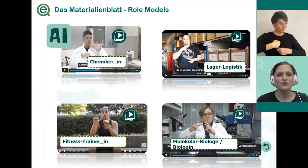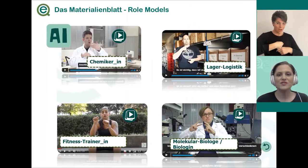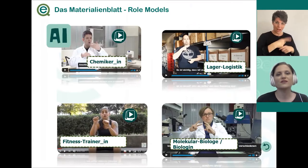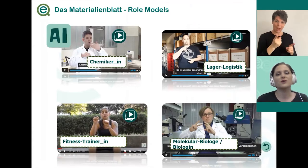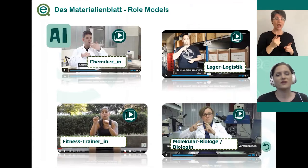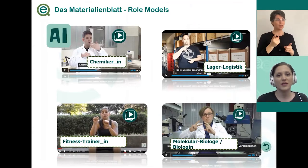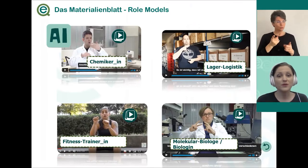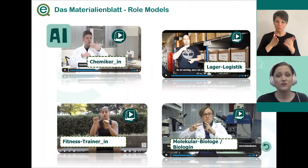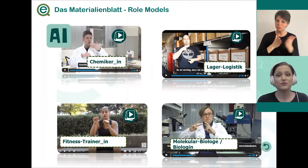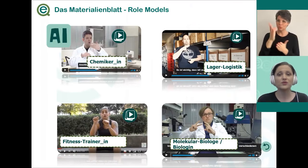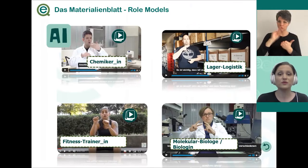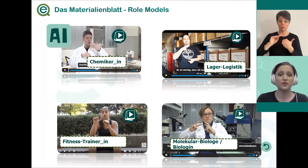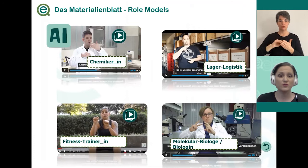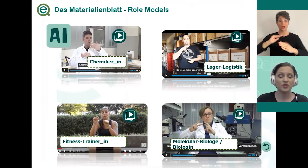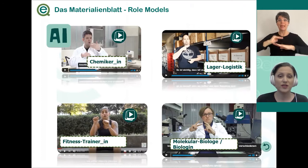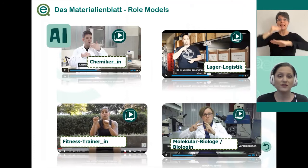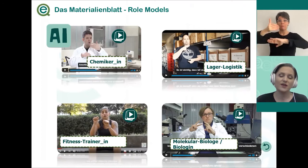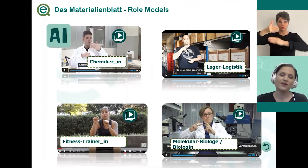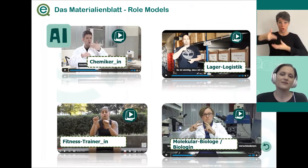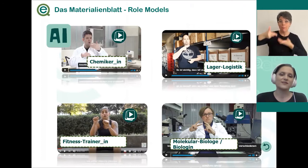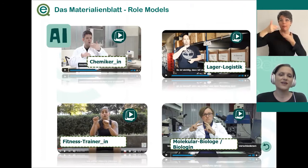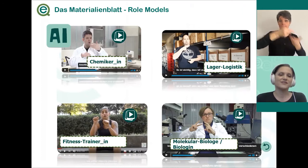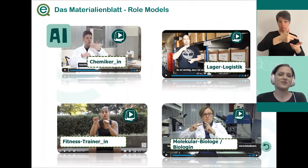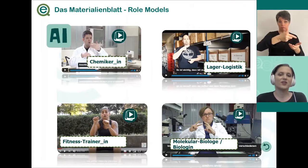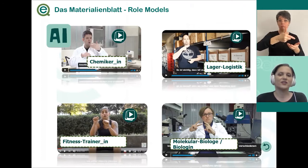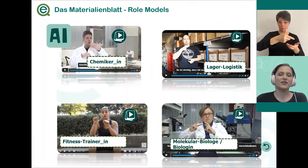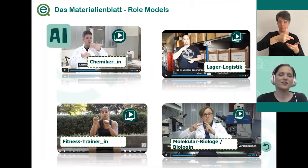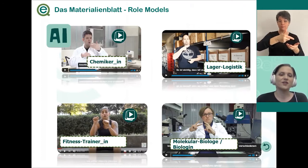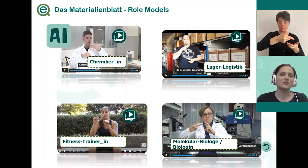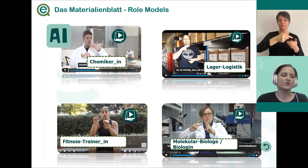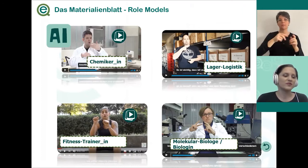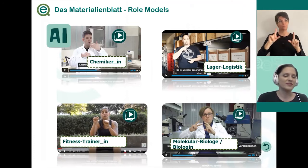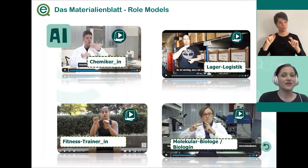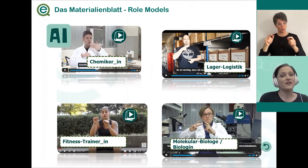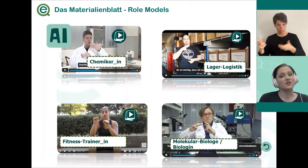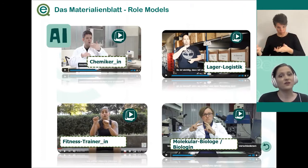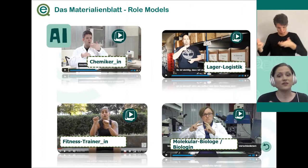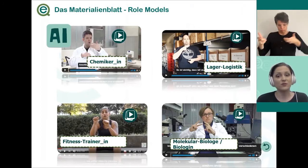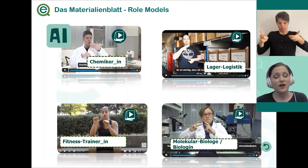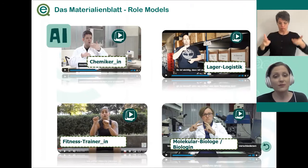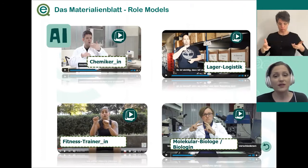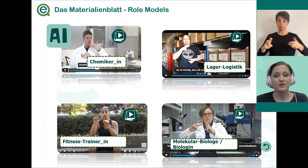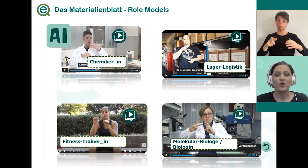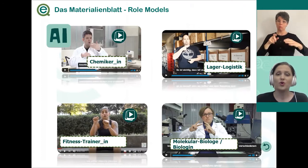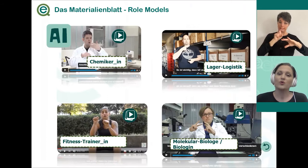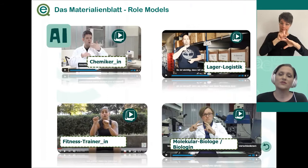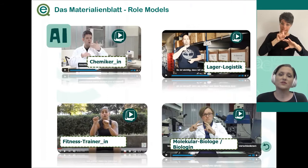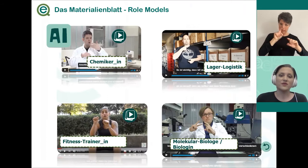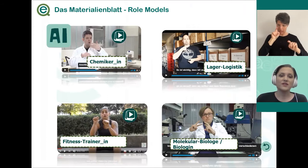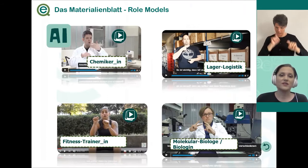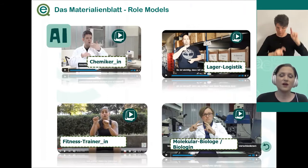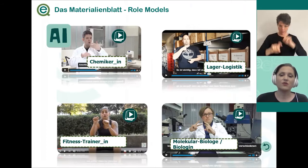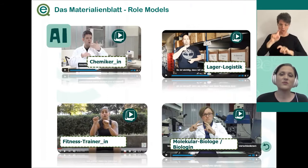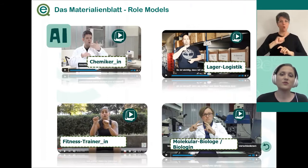gesamten Schulungszeitraum einen Laptop von uns zur Verfügung gestellt. Das heißt, sie können hier sowohl digital als auch analog arbeiten und